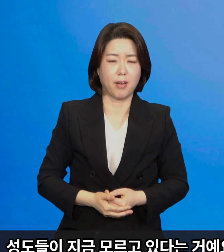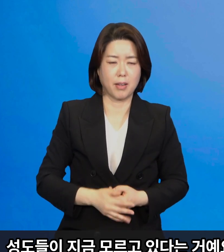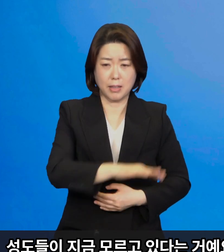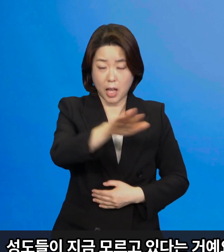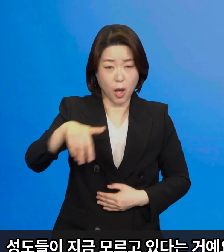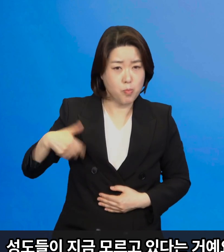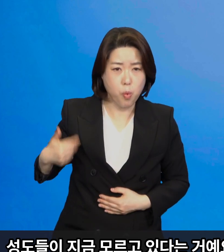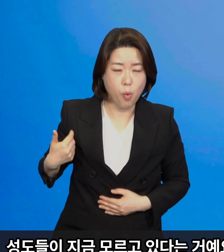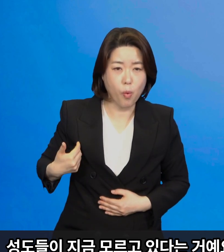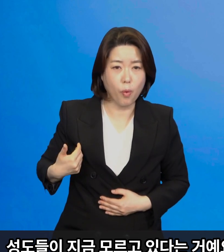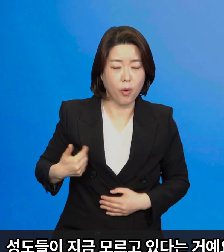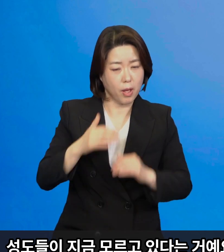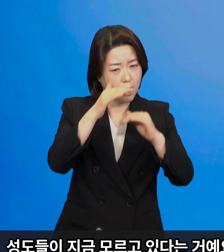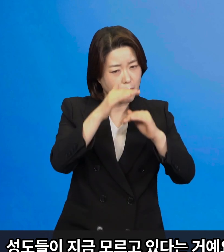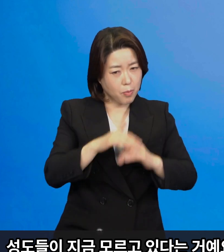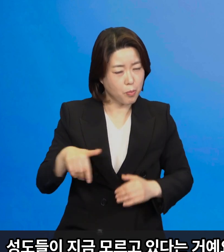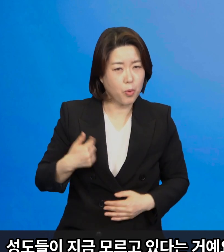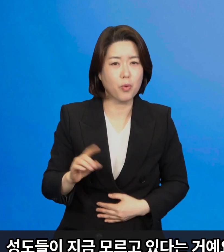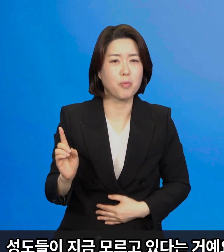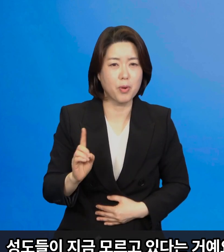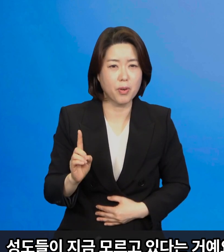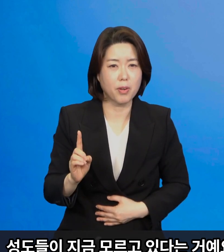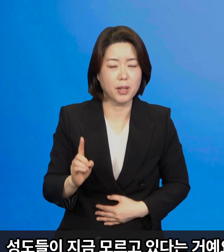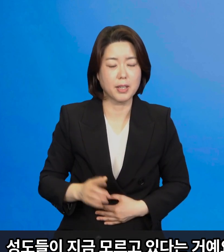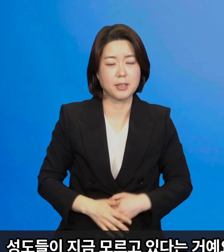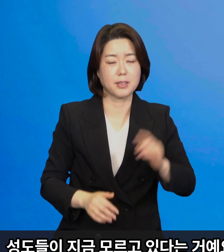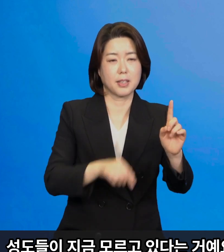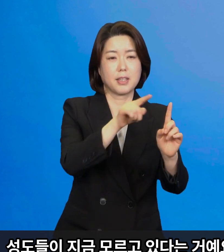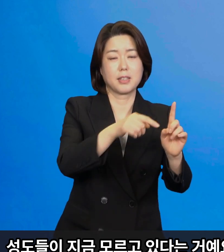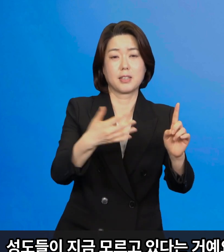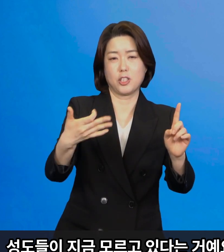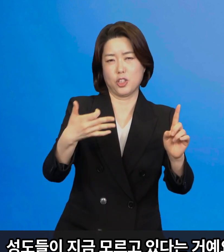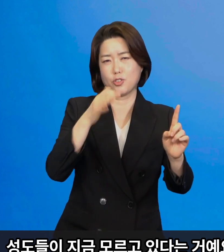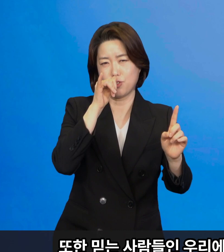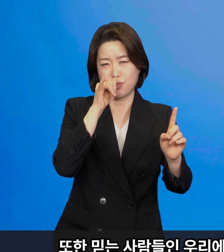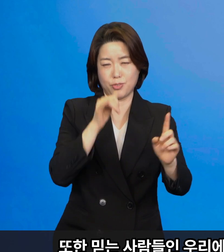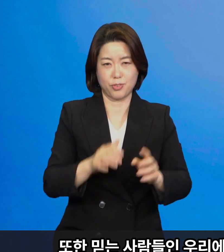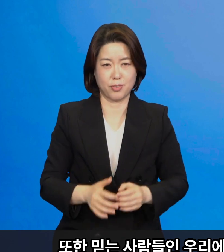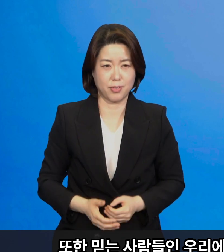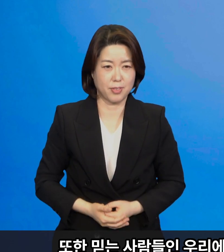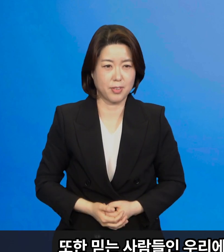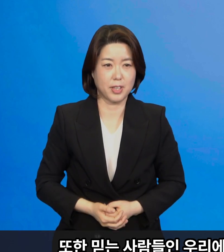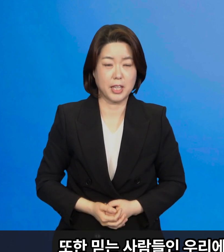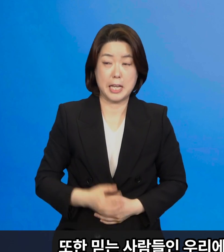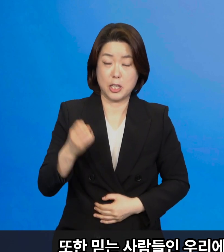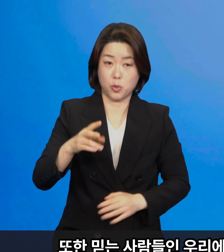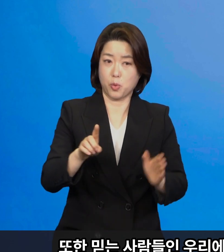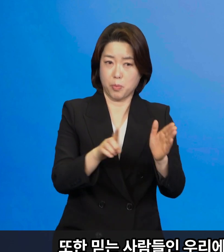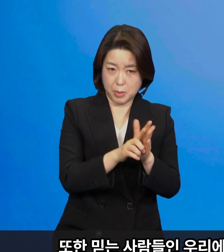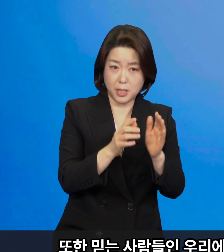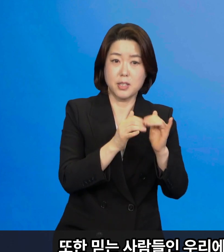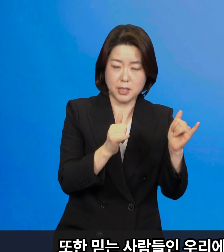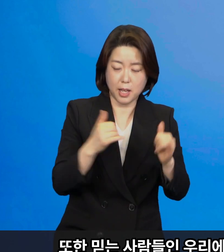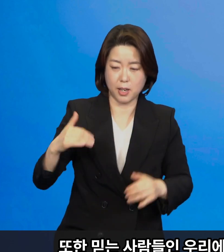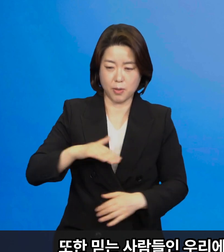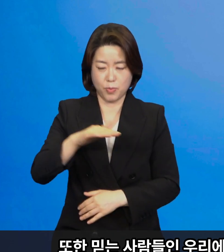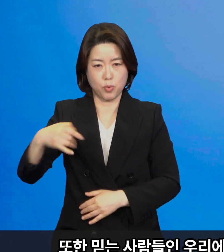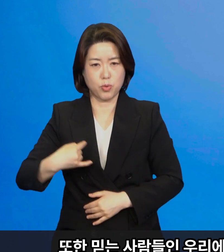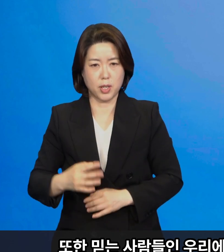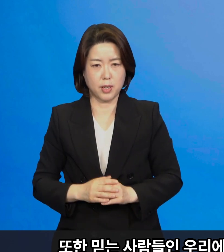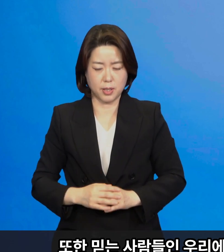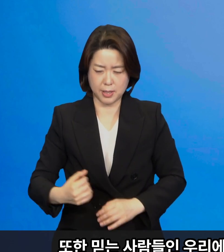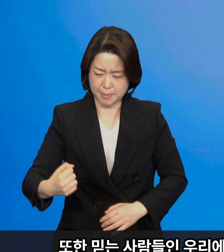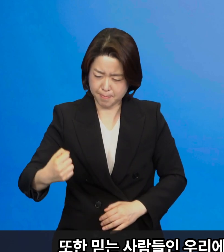있다는 거예요. 뭘 모를까요? 그것이 1장 19절입니다. 또한 믿는 사람들인 우리에게